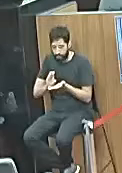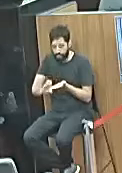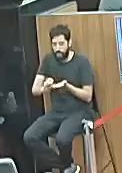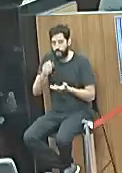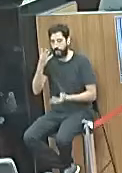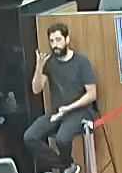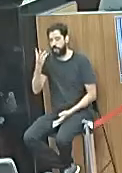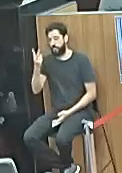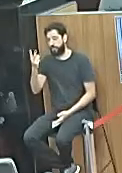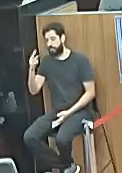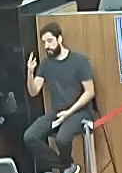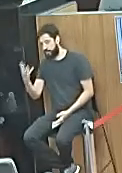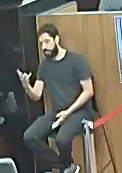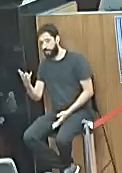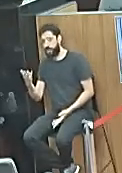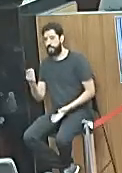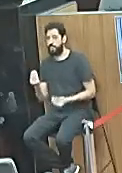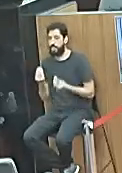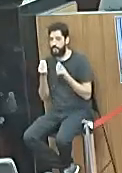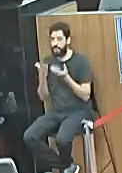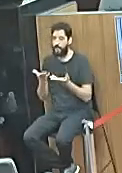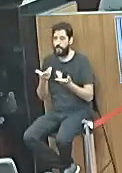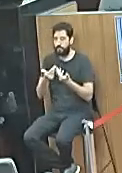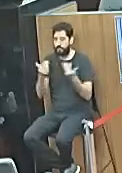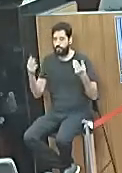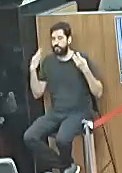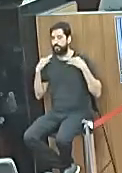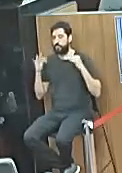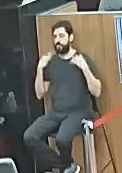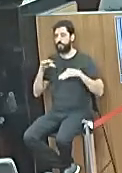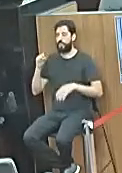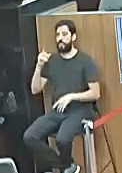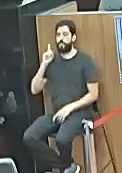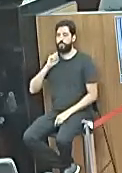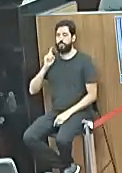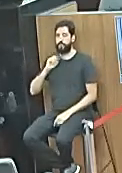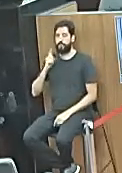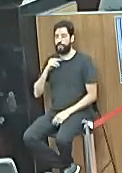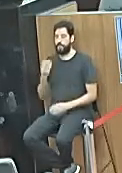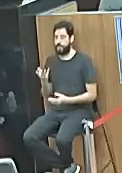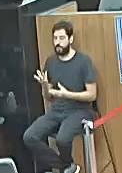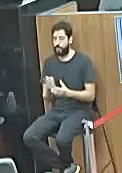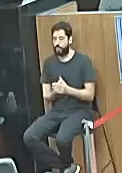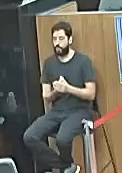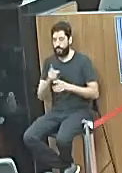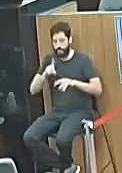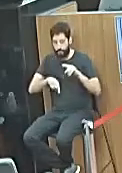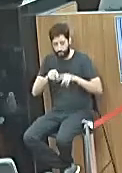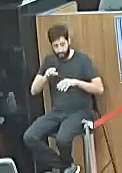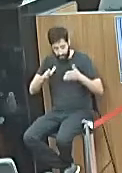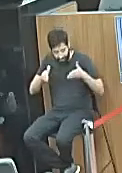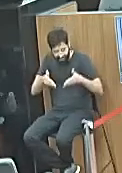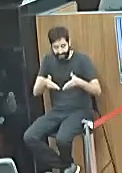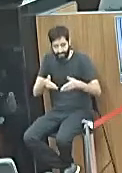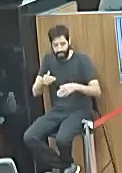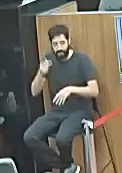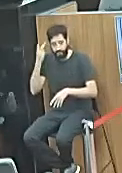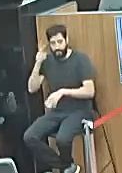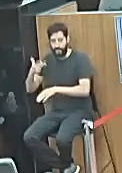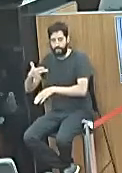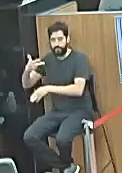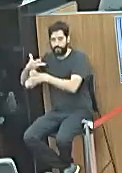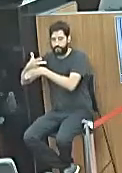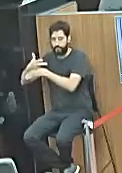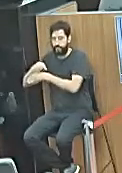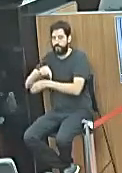na diversificação da oferta turística de minas gerais incluir o produto específico para o turismo de terceira idade em seu